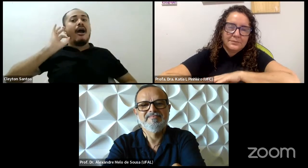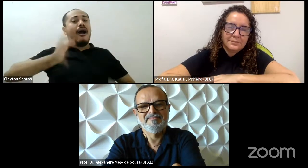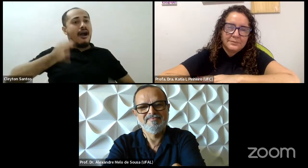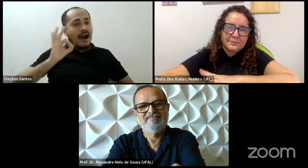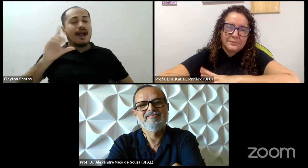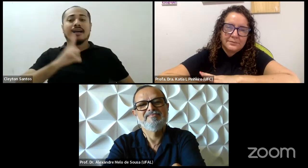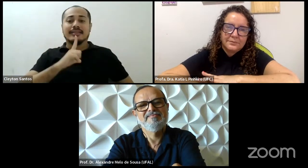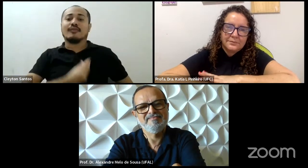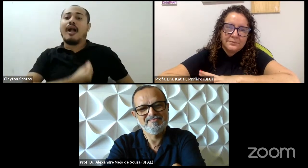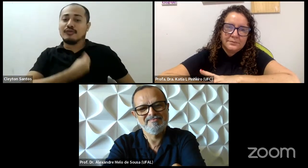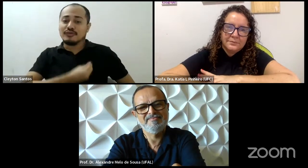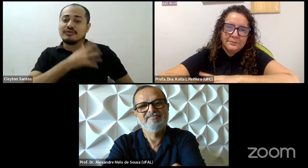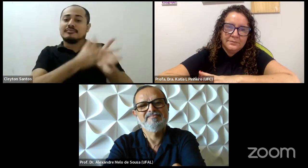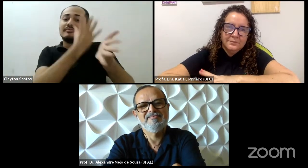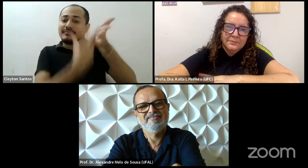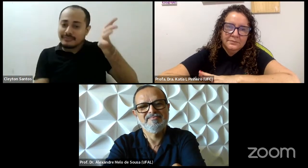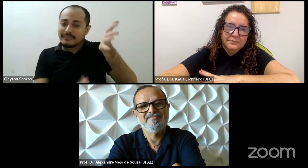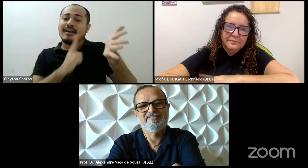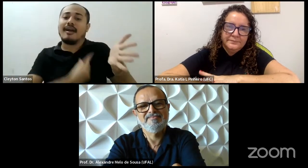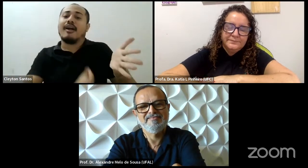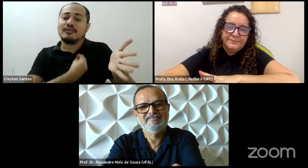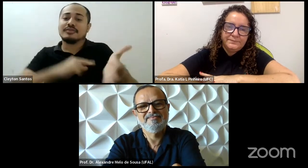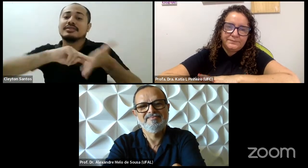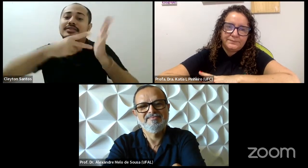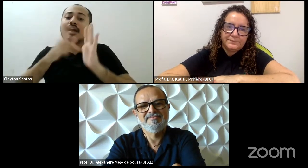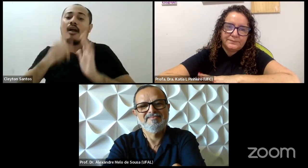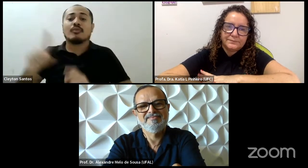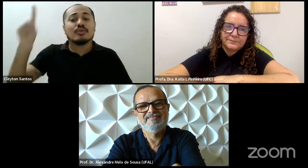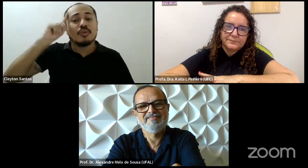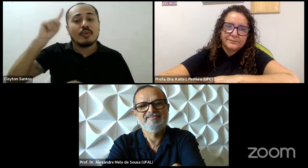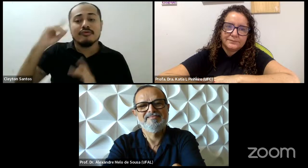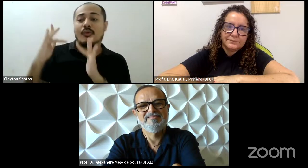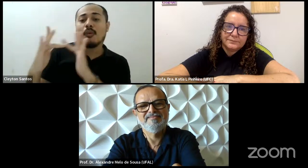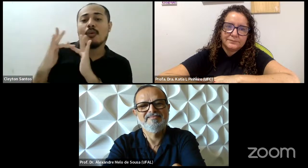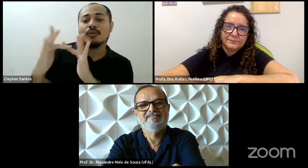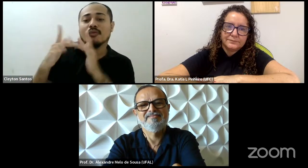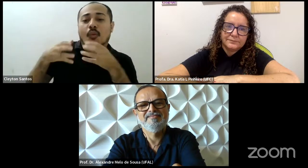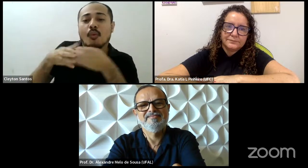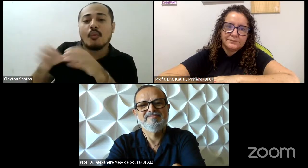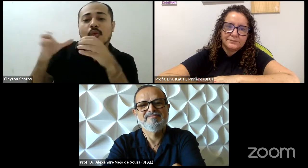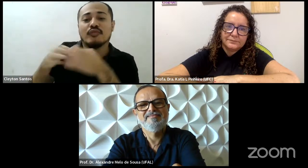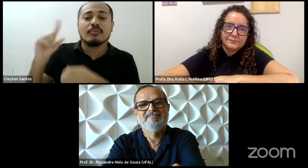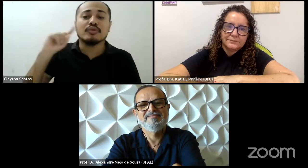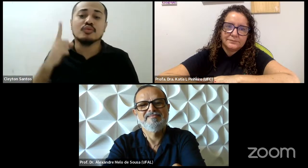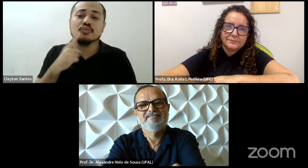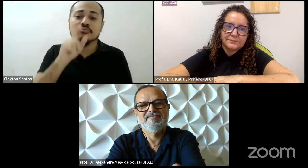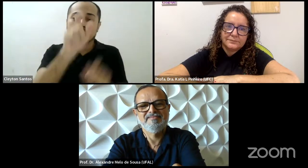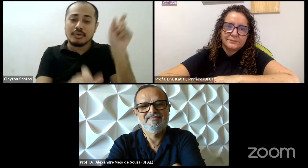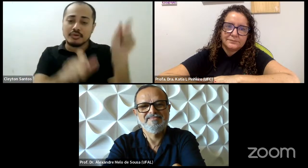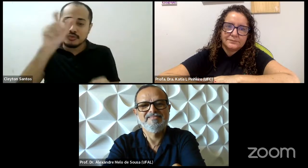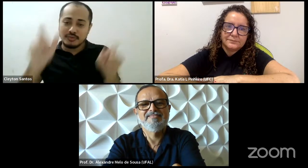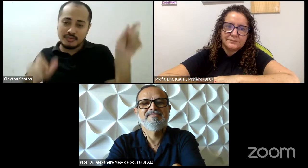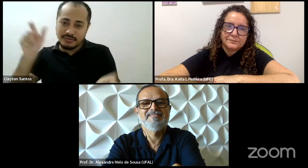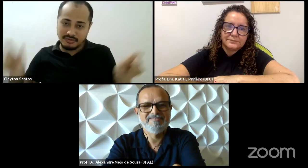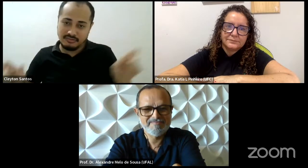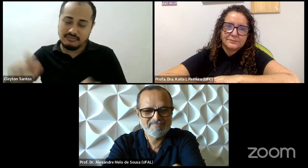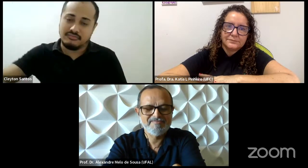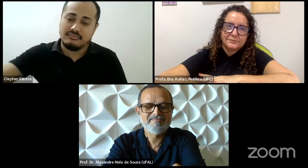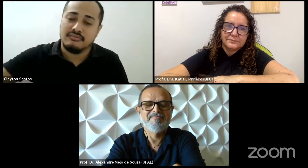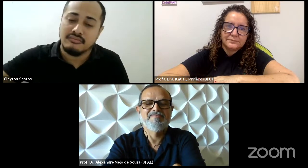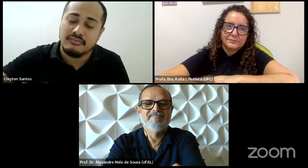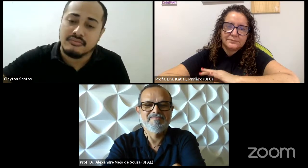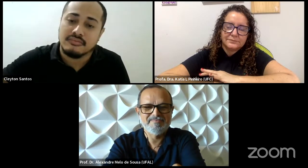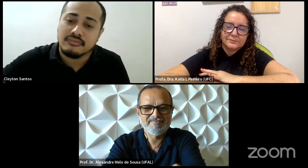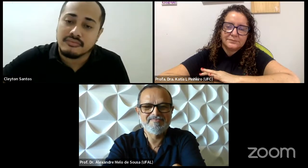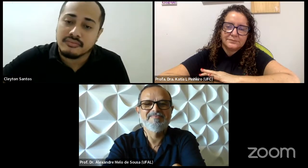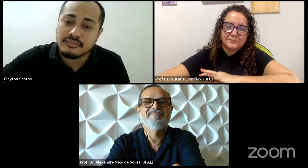exemplo. E essa visibilidade que eu quero trazer para a língua é mais uma forma de validação da